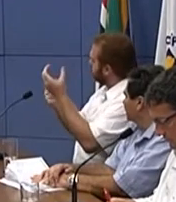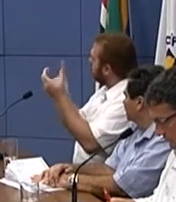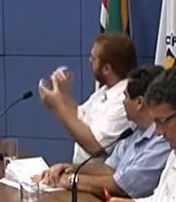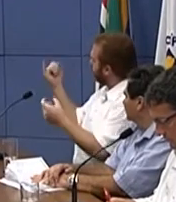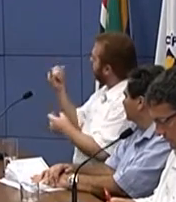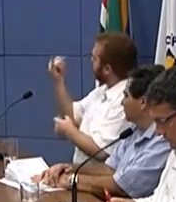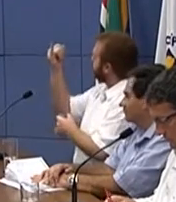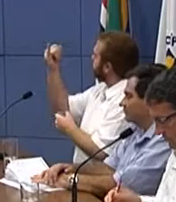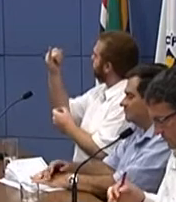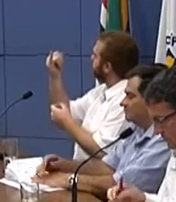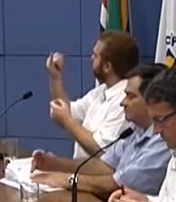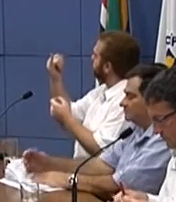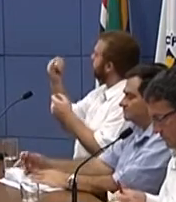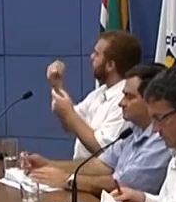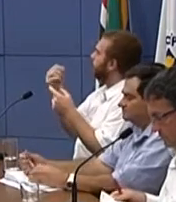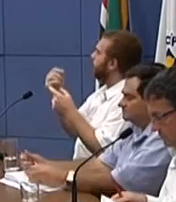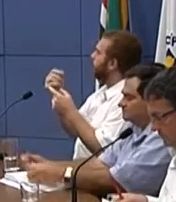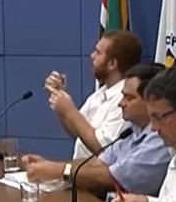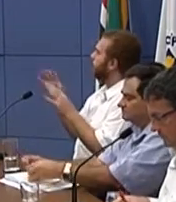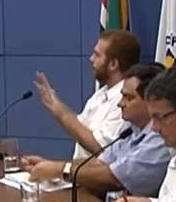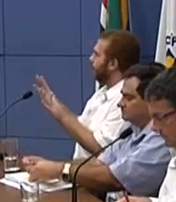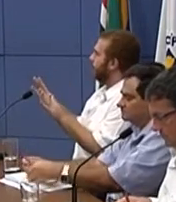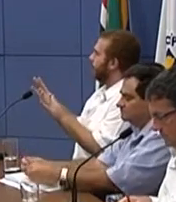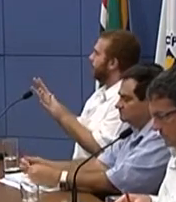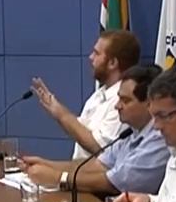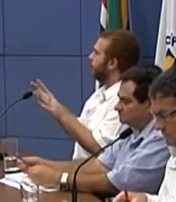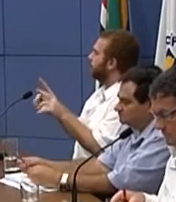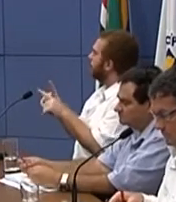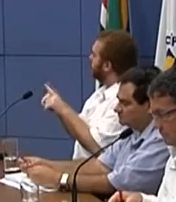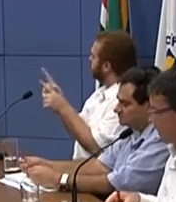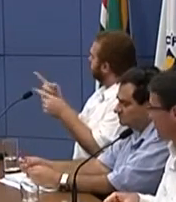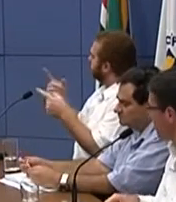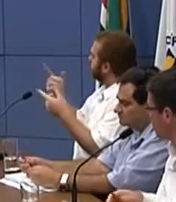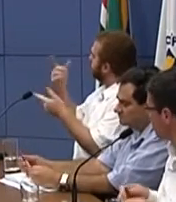essa reunião hoje sobre a escola bilíngue, é muito importante,